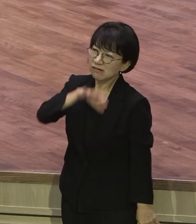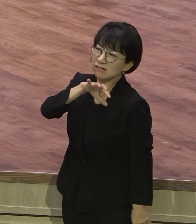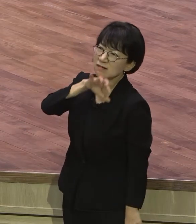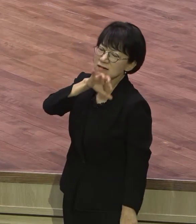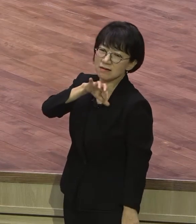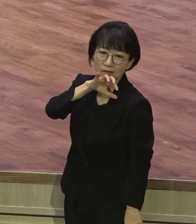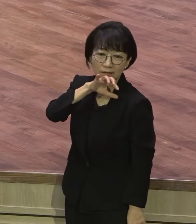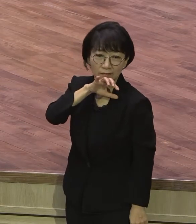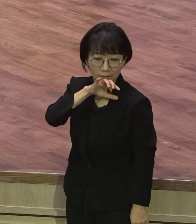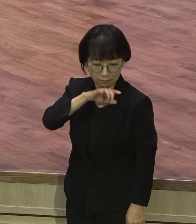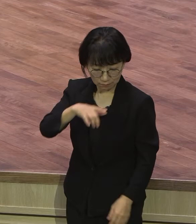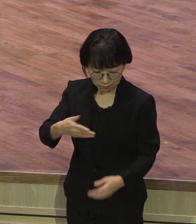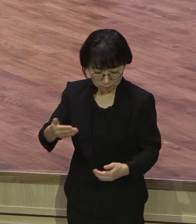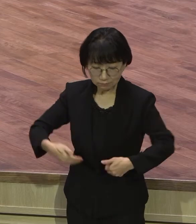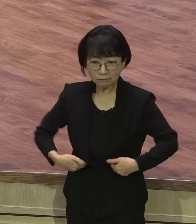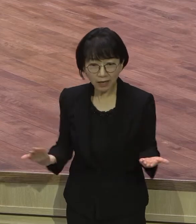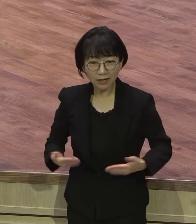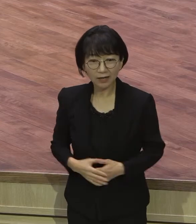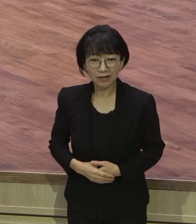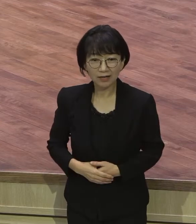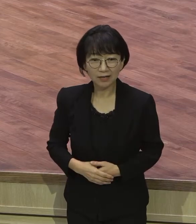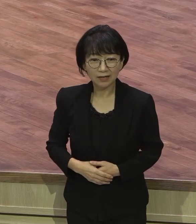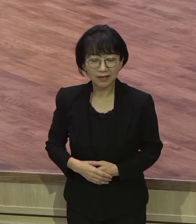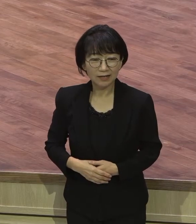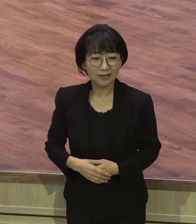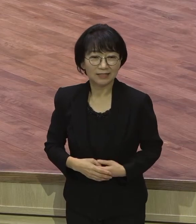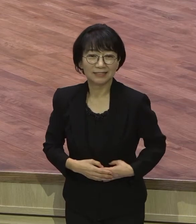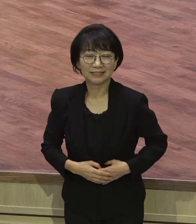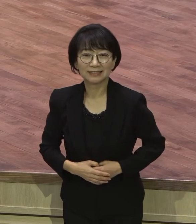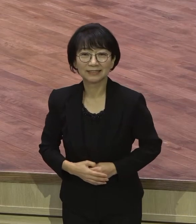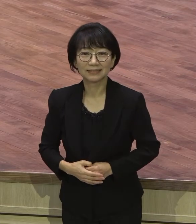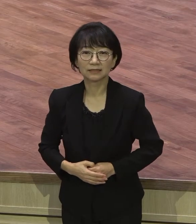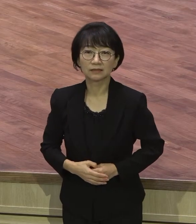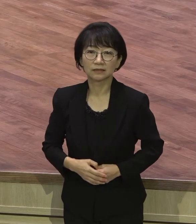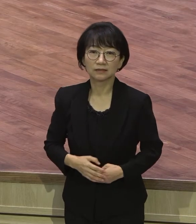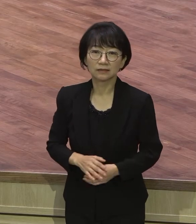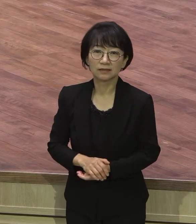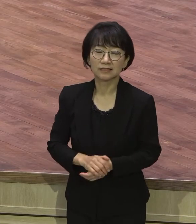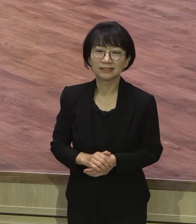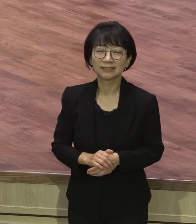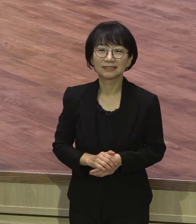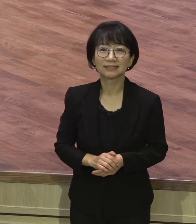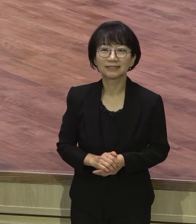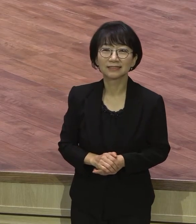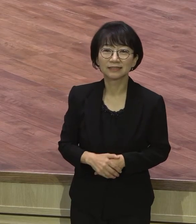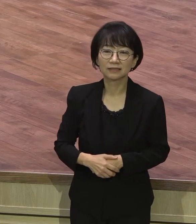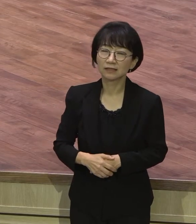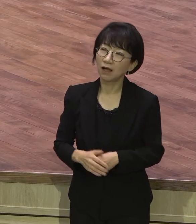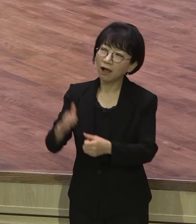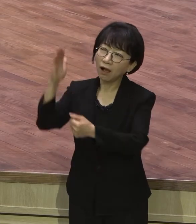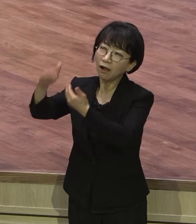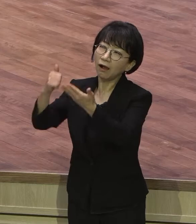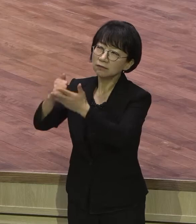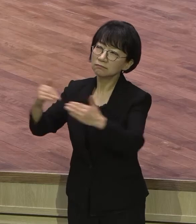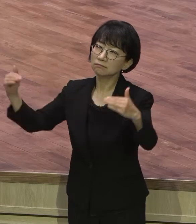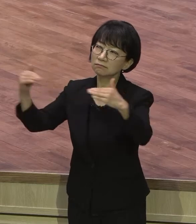왈부할 것이 아니다. 아시겠어요? 하나님 왜 이렇게 불평, 불공정하게